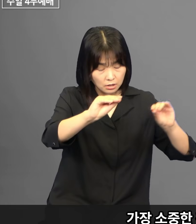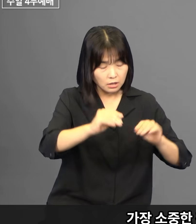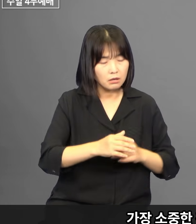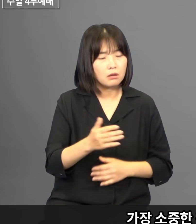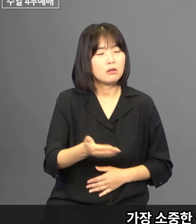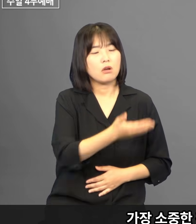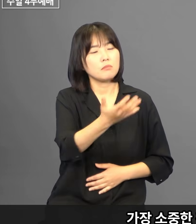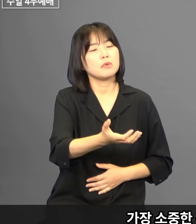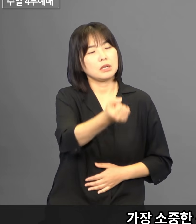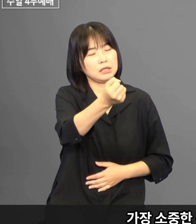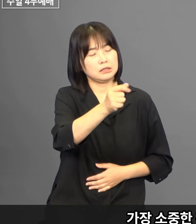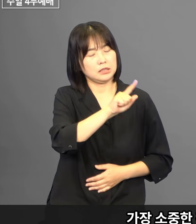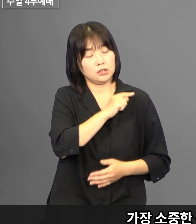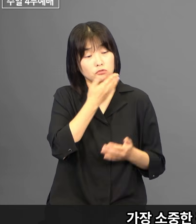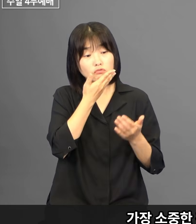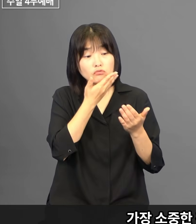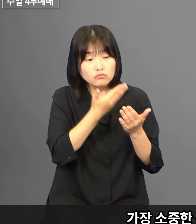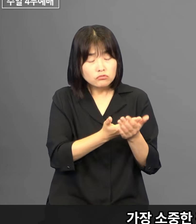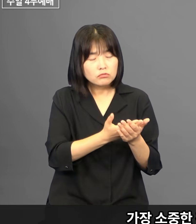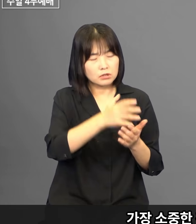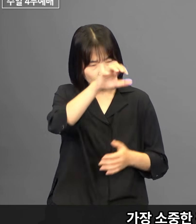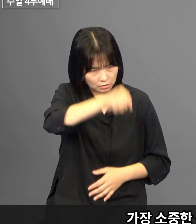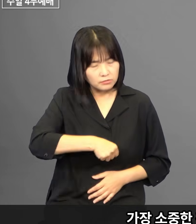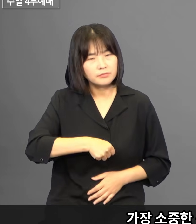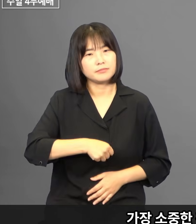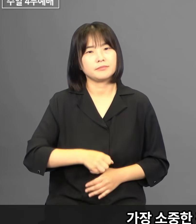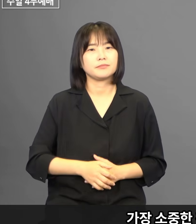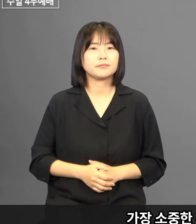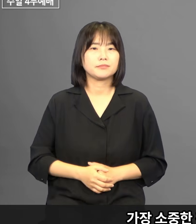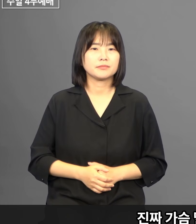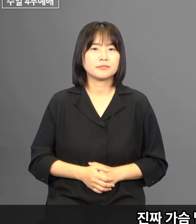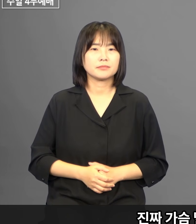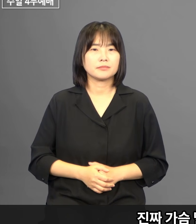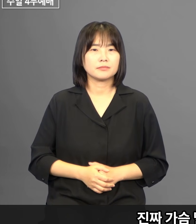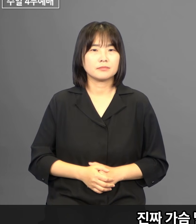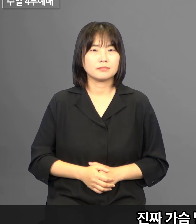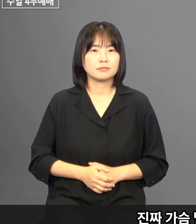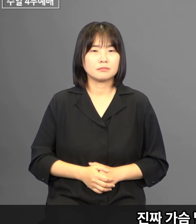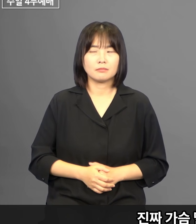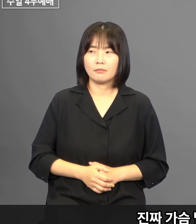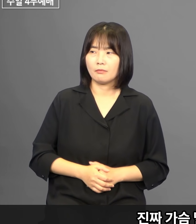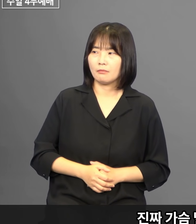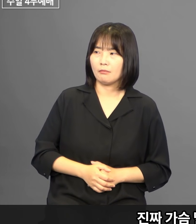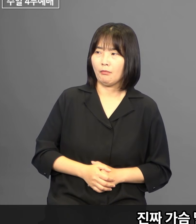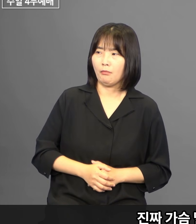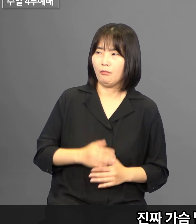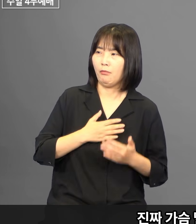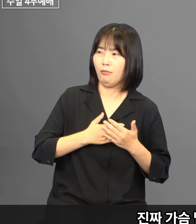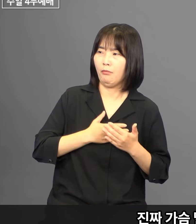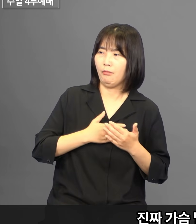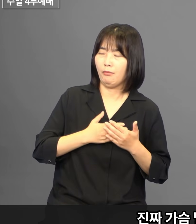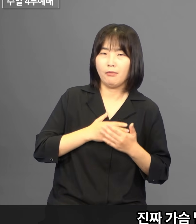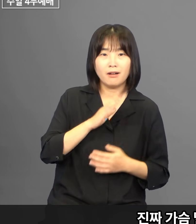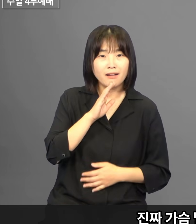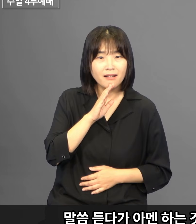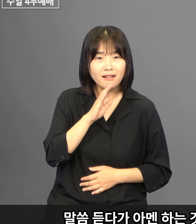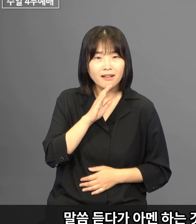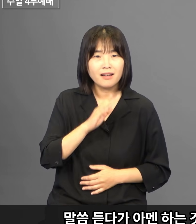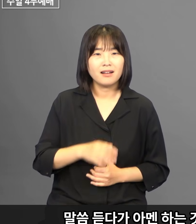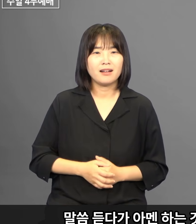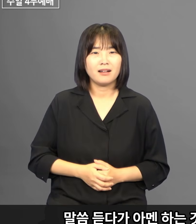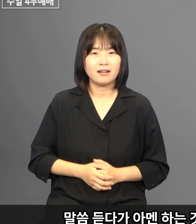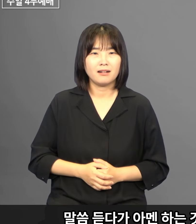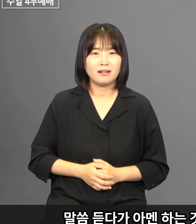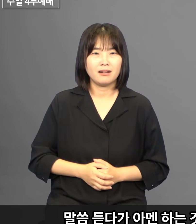것 중에 가장 소중한 것을 가지고 오십시오. 진짜 가슴 떨리는 순간이겠죠?